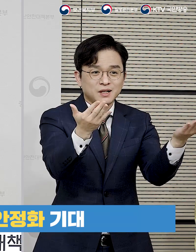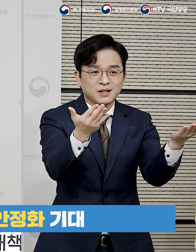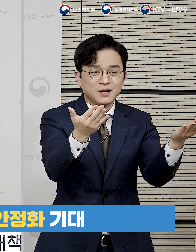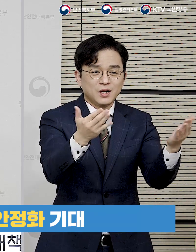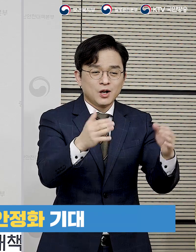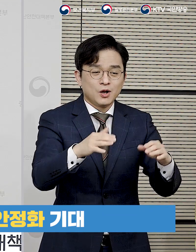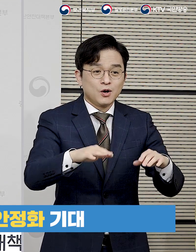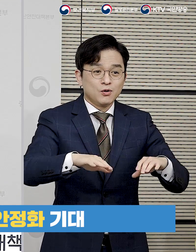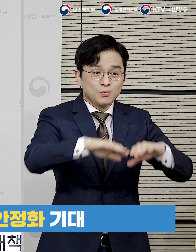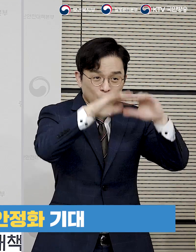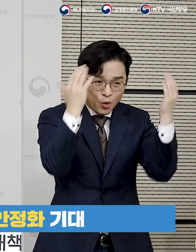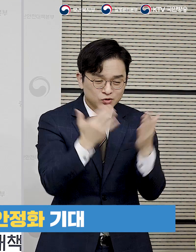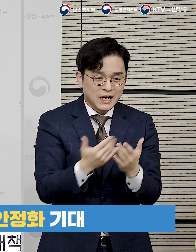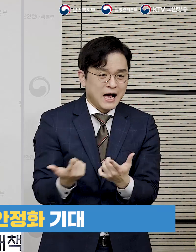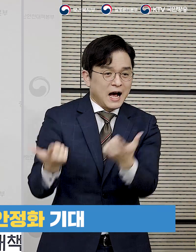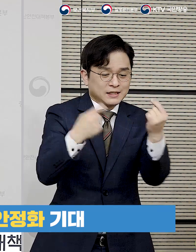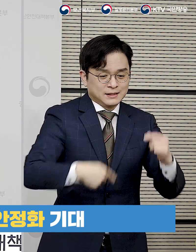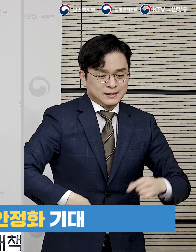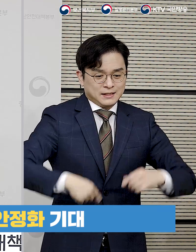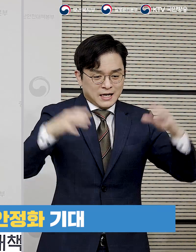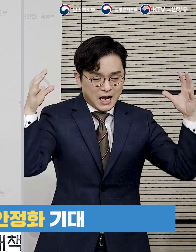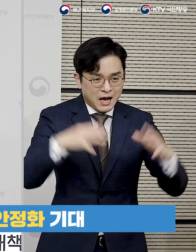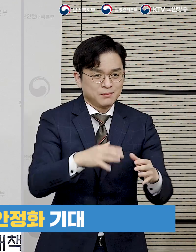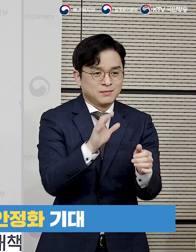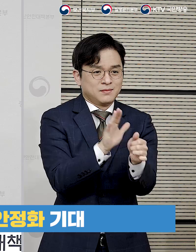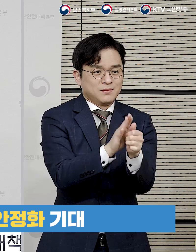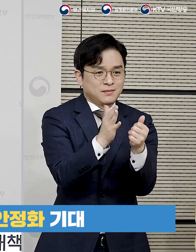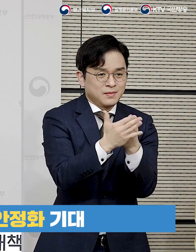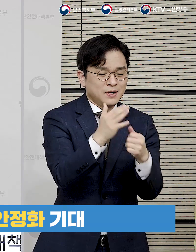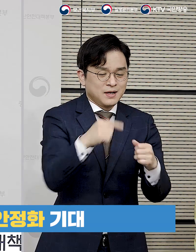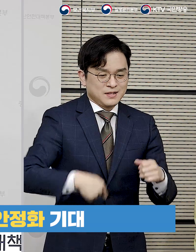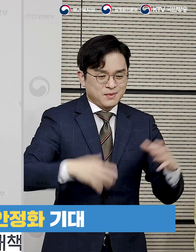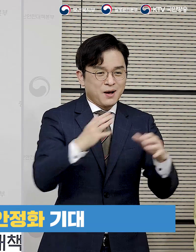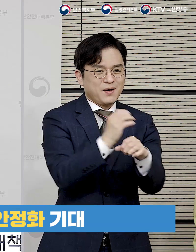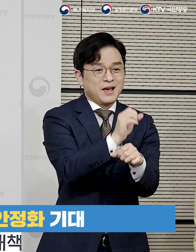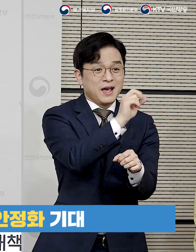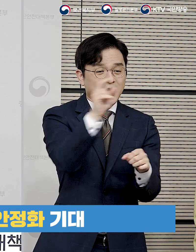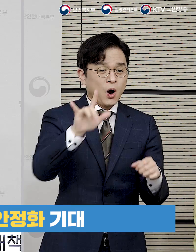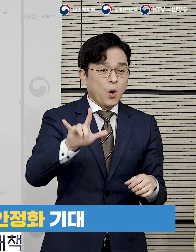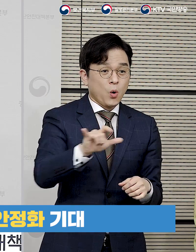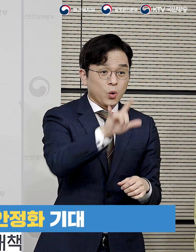우리 모두가 이렇게 함께 노력을 할 때 코로나19는 좀 더 빨리